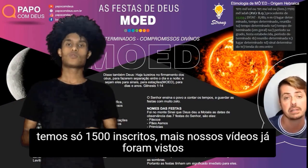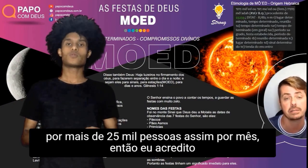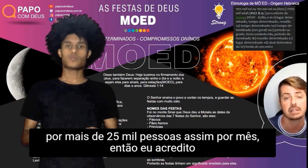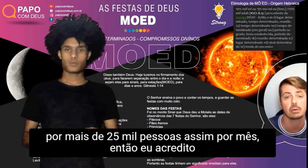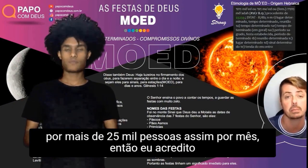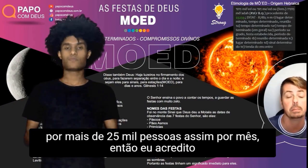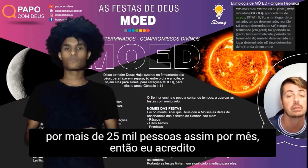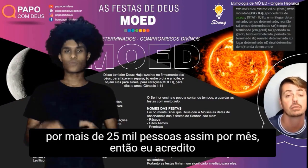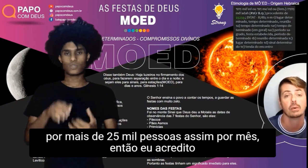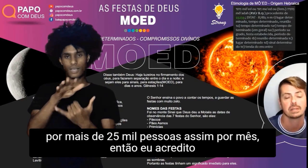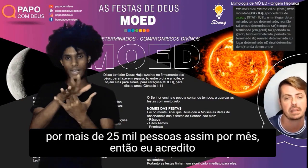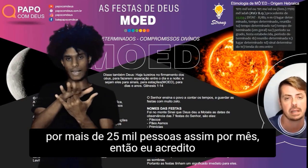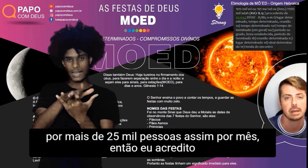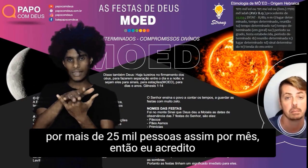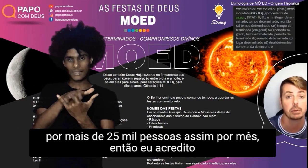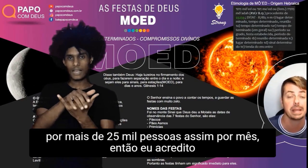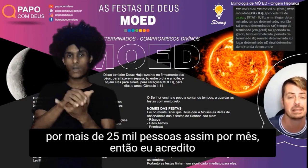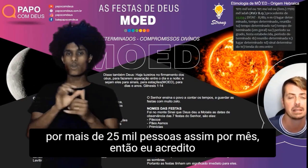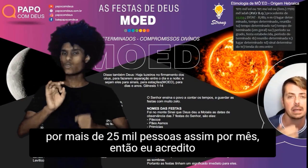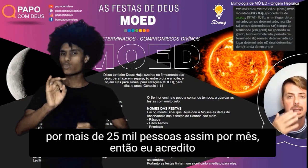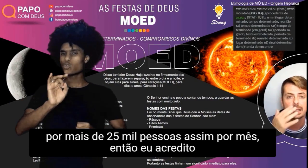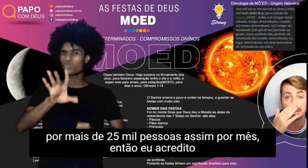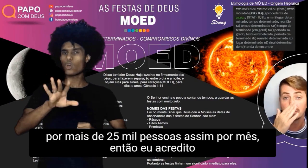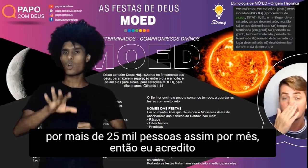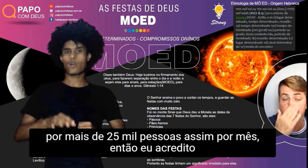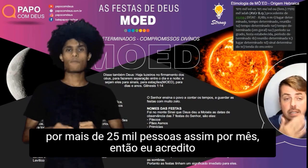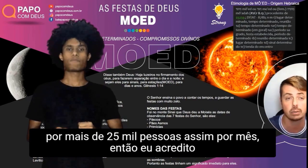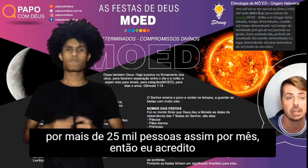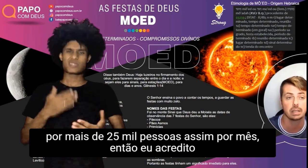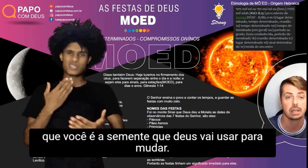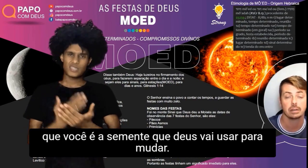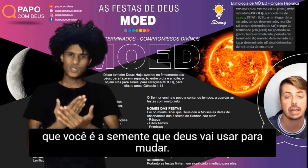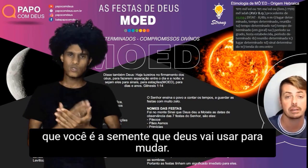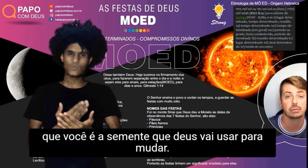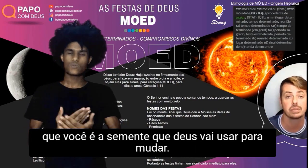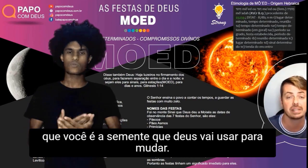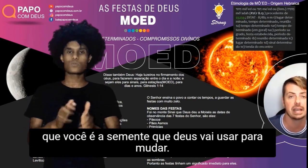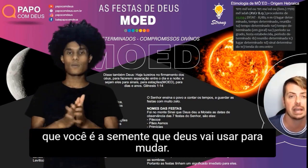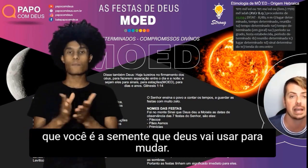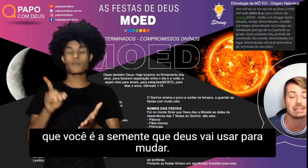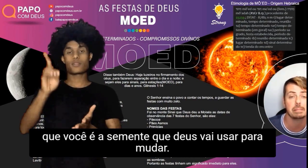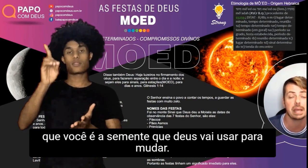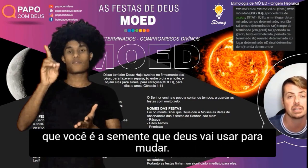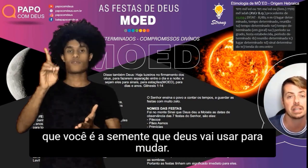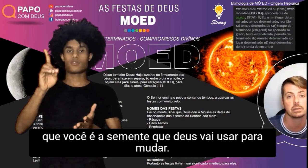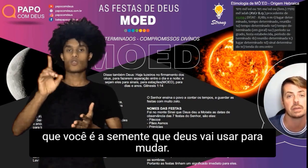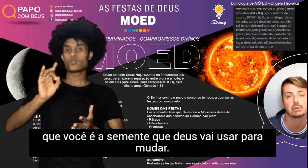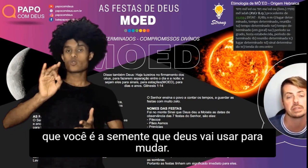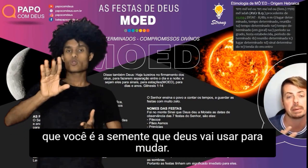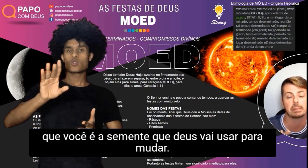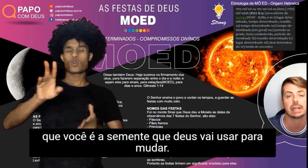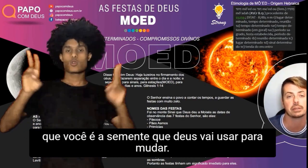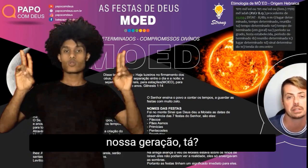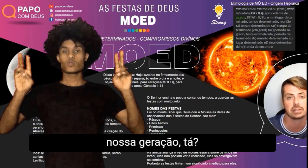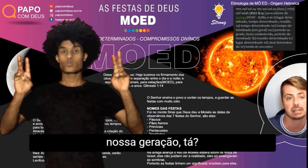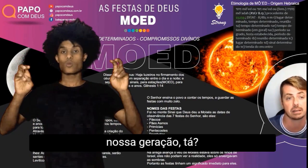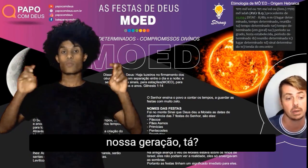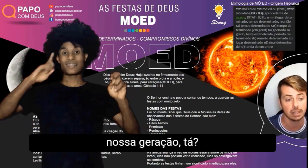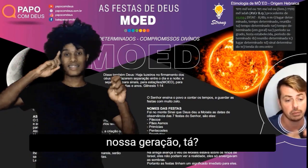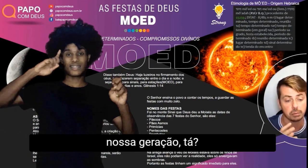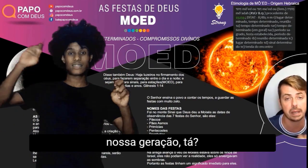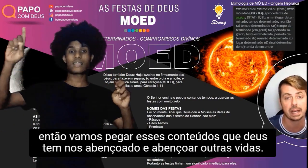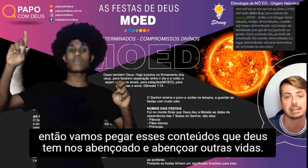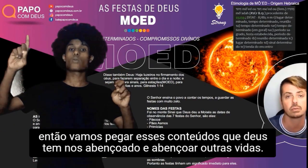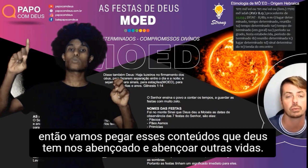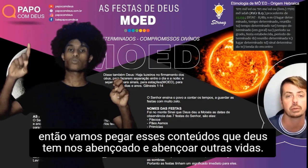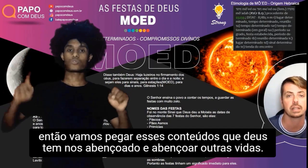vistos por mais de 25 mil pessoas, assim, por mês. Então eu acredito que você é a semente que Deus vai usar para mudar a nossa geração.